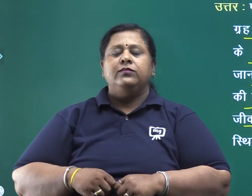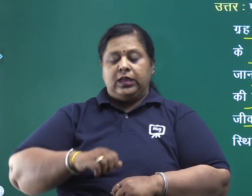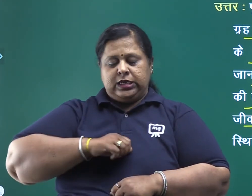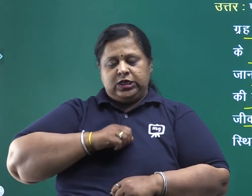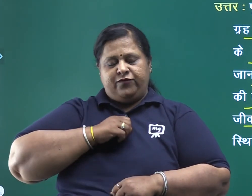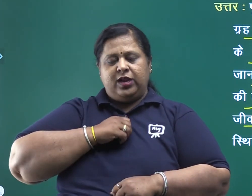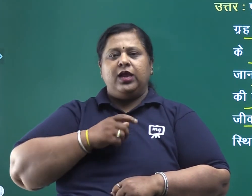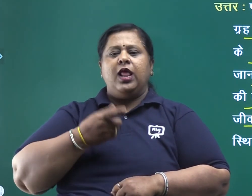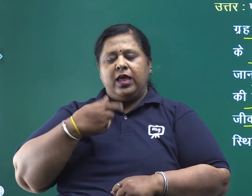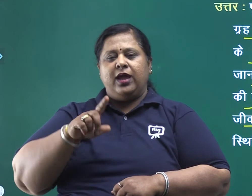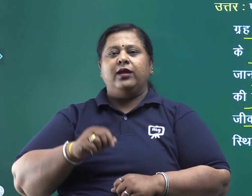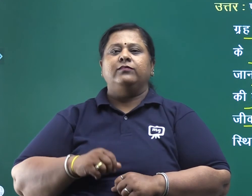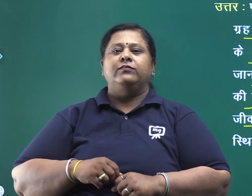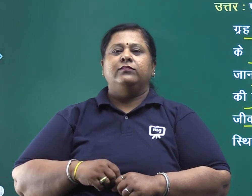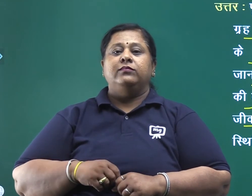जीवन के लिए